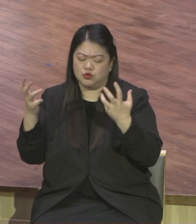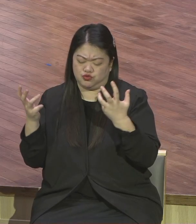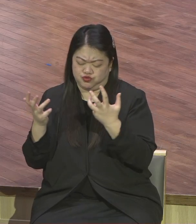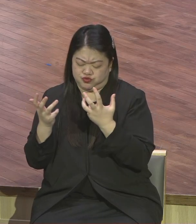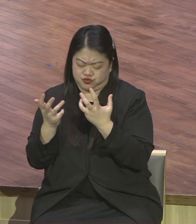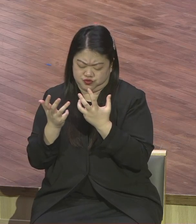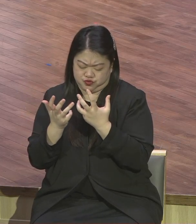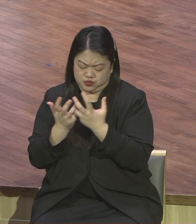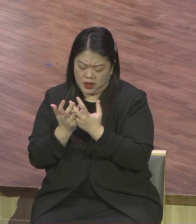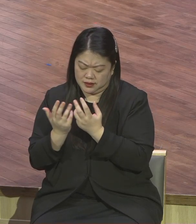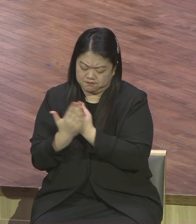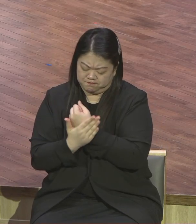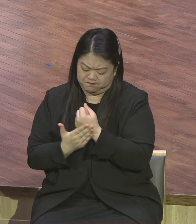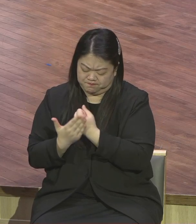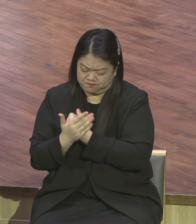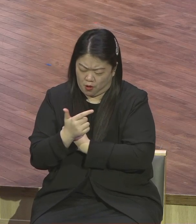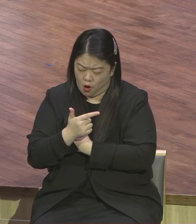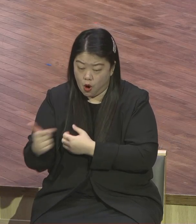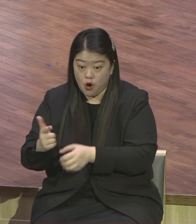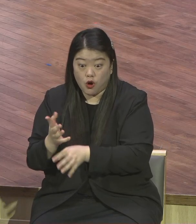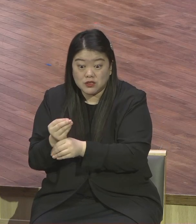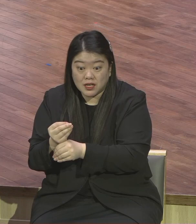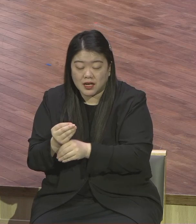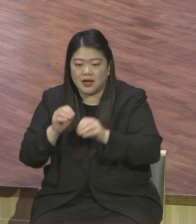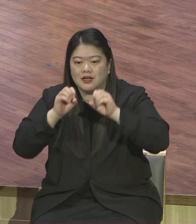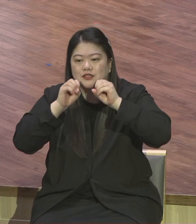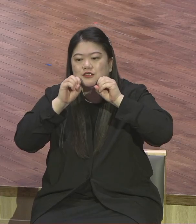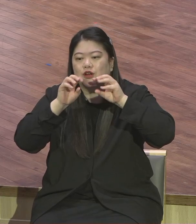예수 그리스도의 복음이 선포될 때예요.